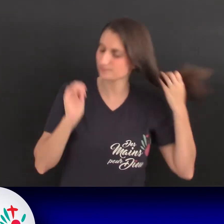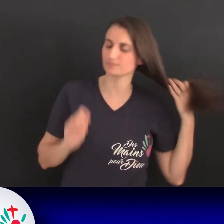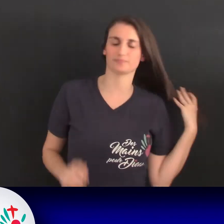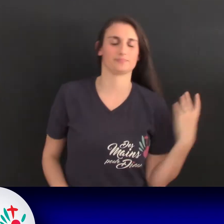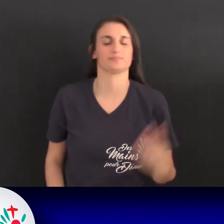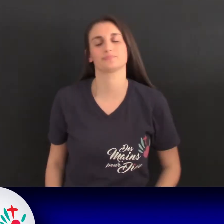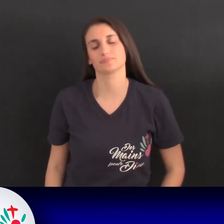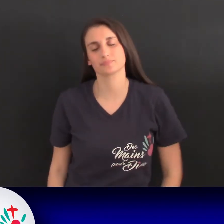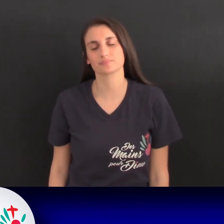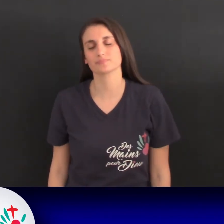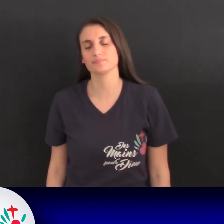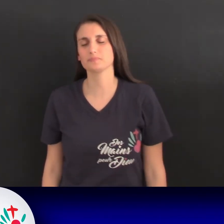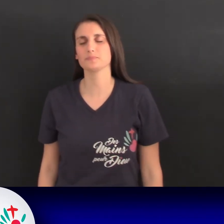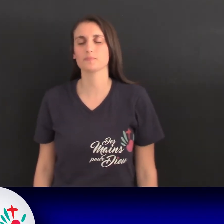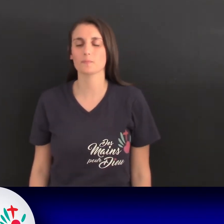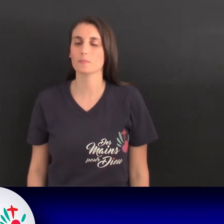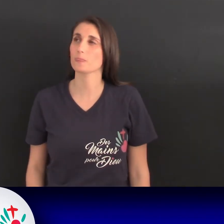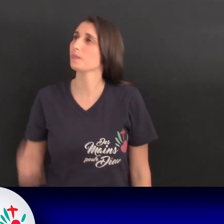Alléluia, tu es notre roi.